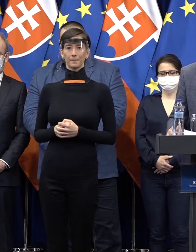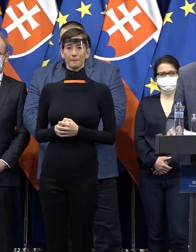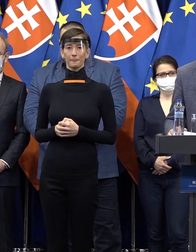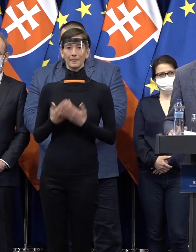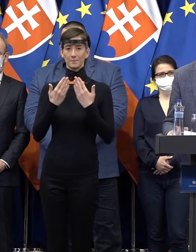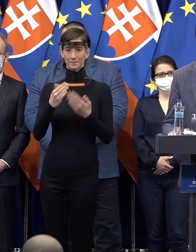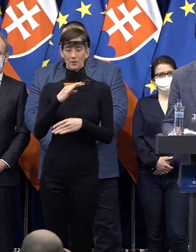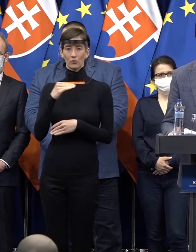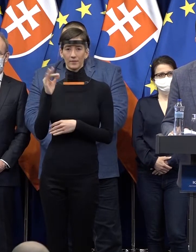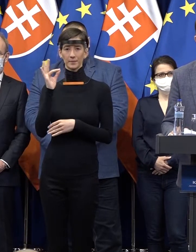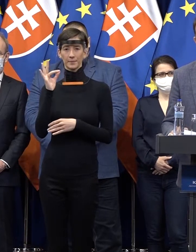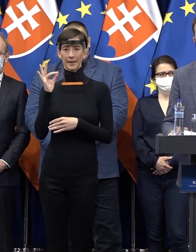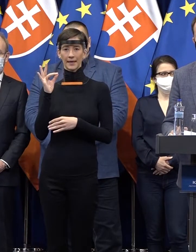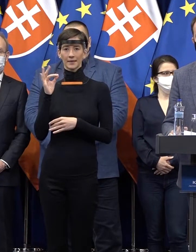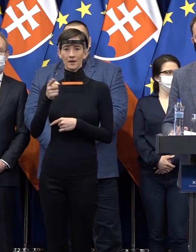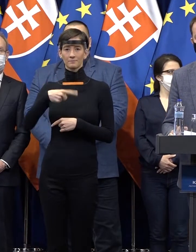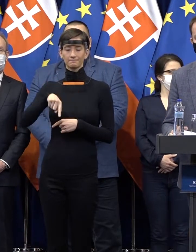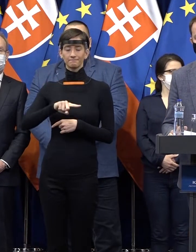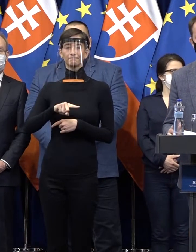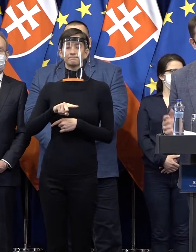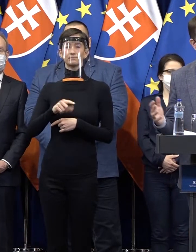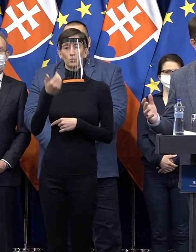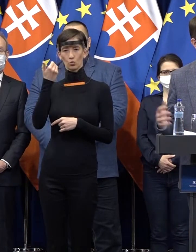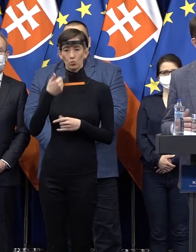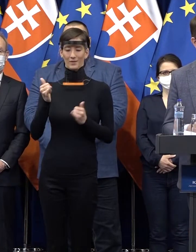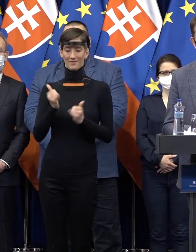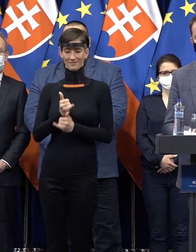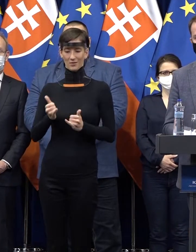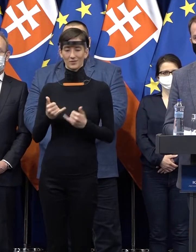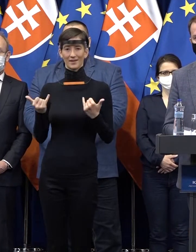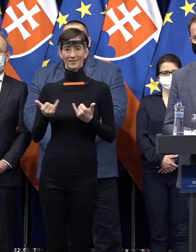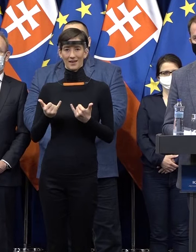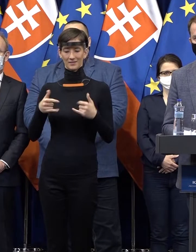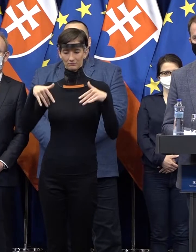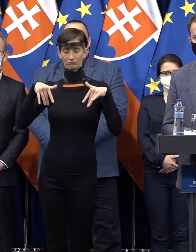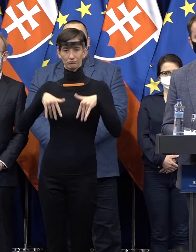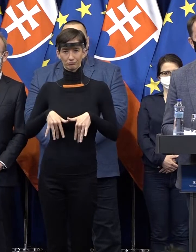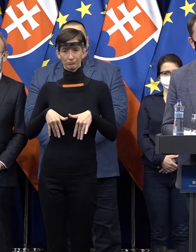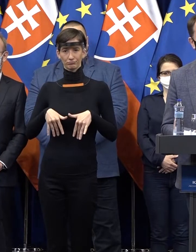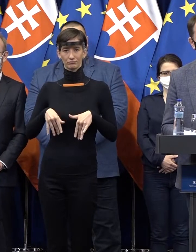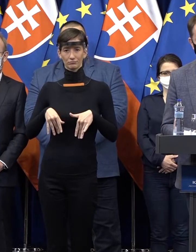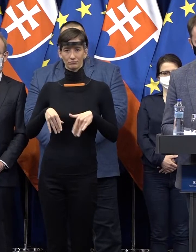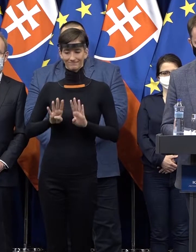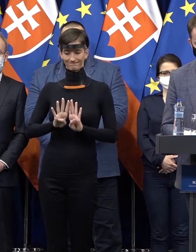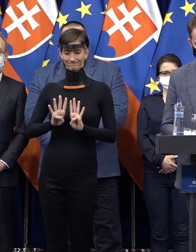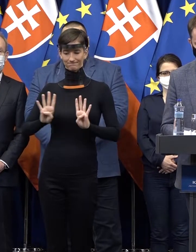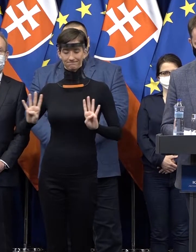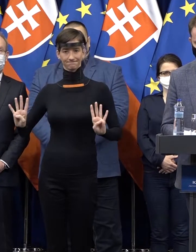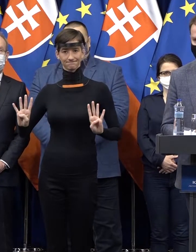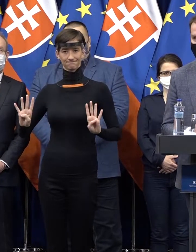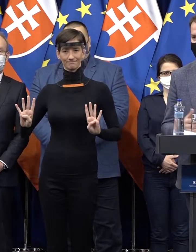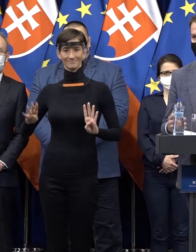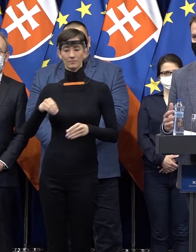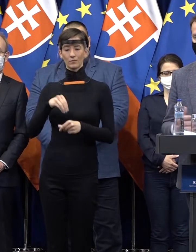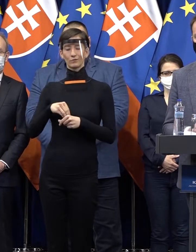Ďakujem veľmi pekne všetkým ľuďom, ktorí tu teraz spoločne na tejto tlačovej konferencii stoja, s ktorými